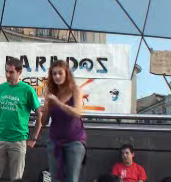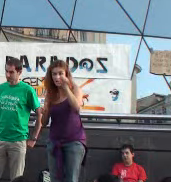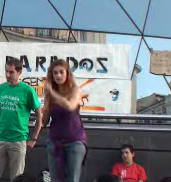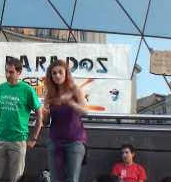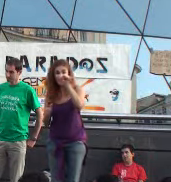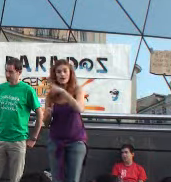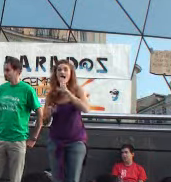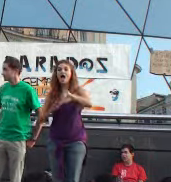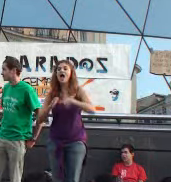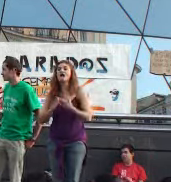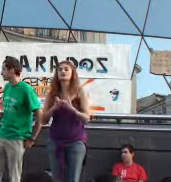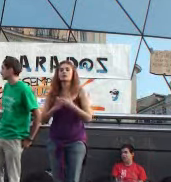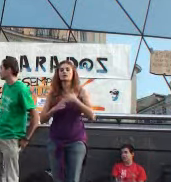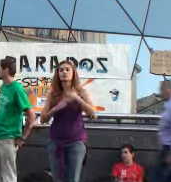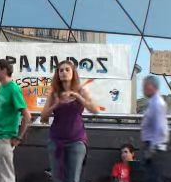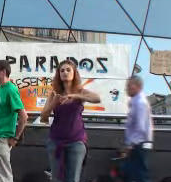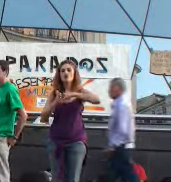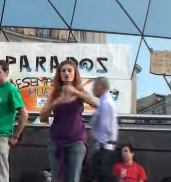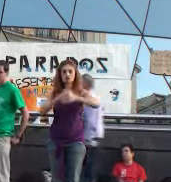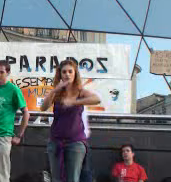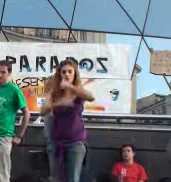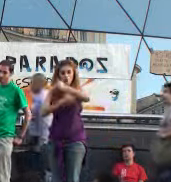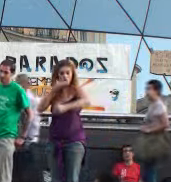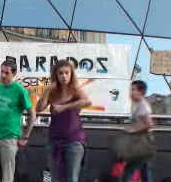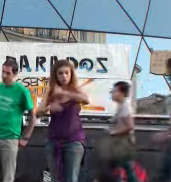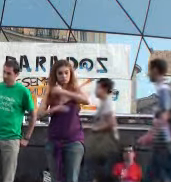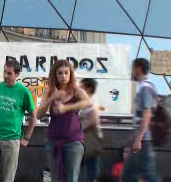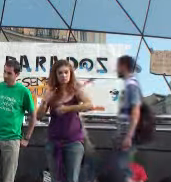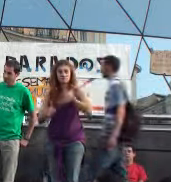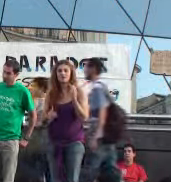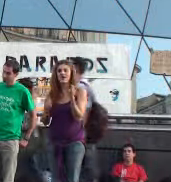surgir la necesidad de disponer de un local estable